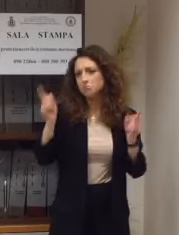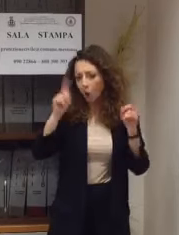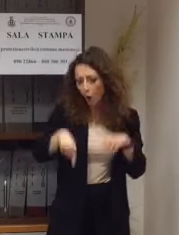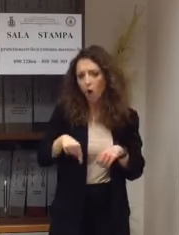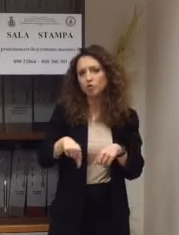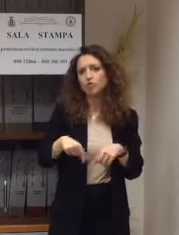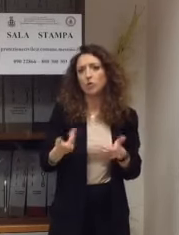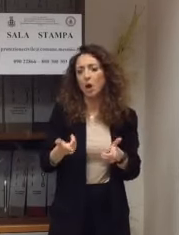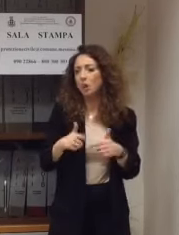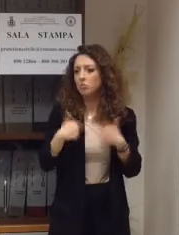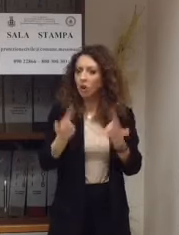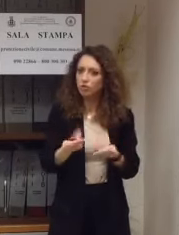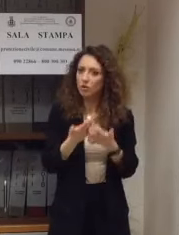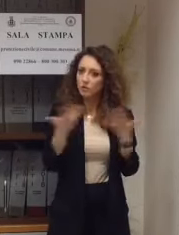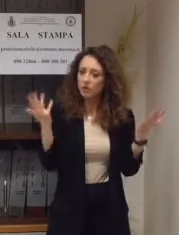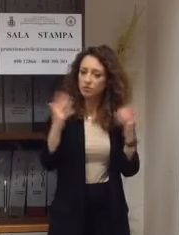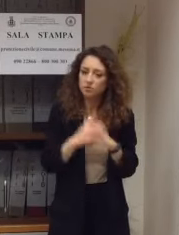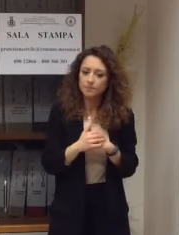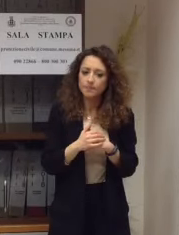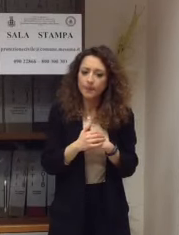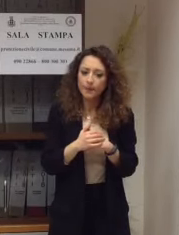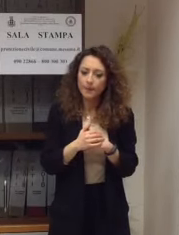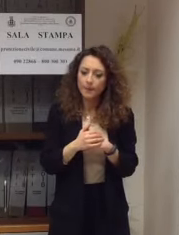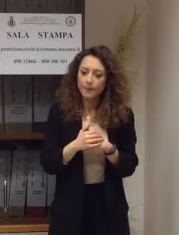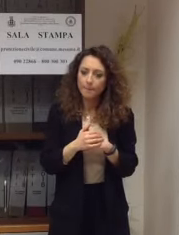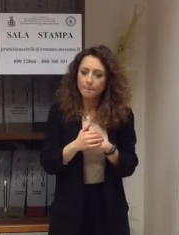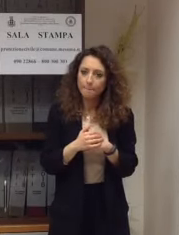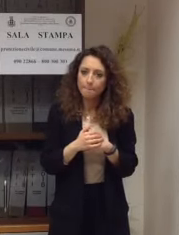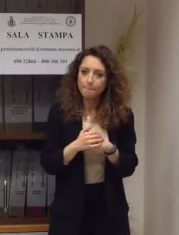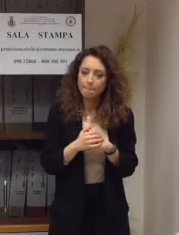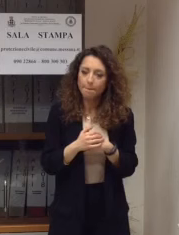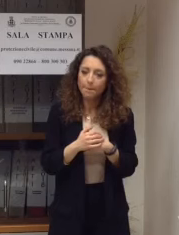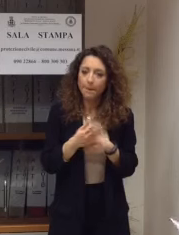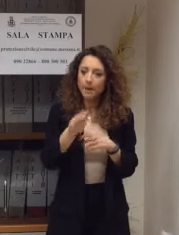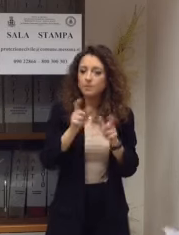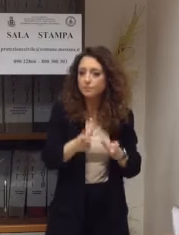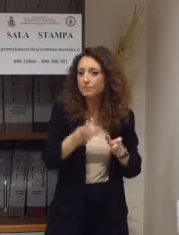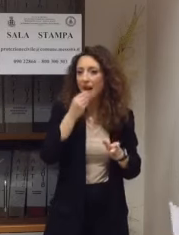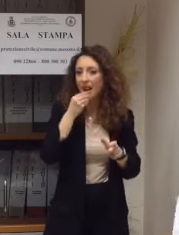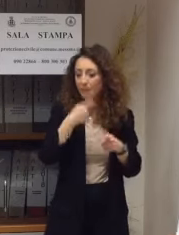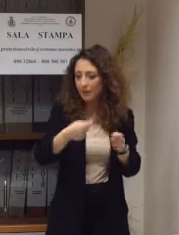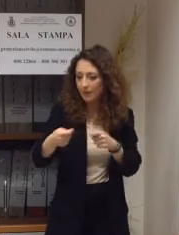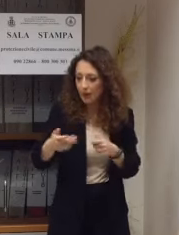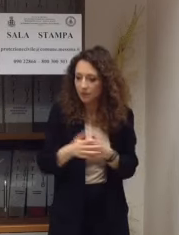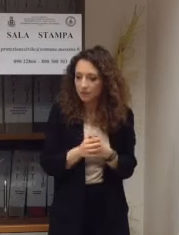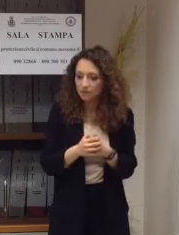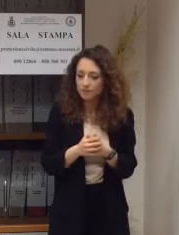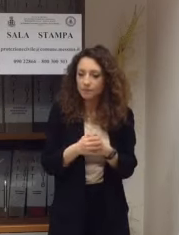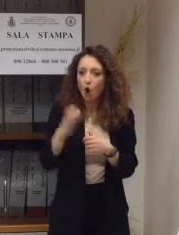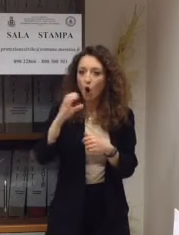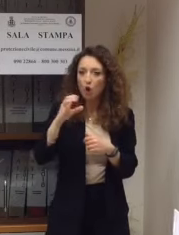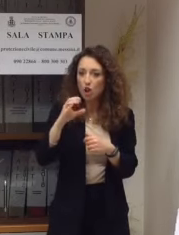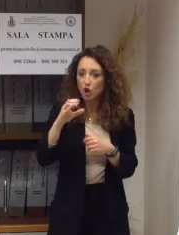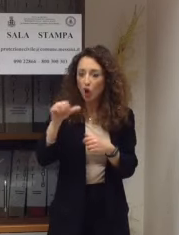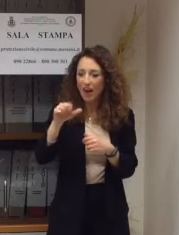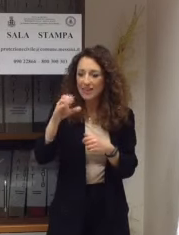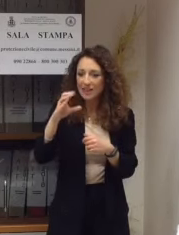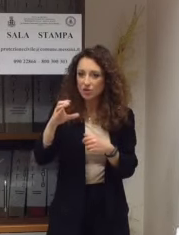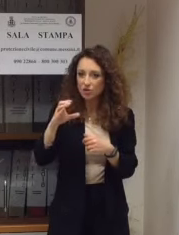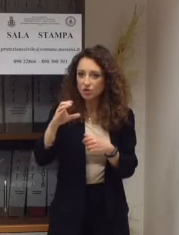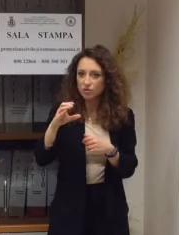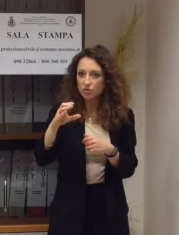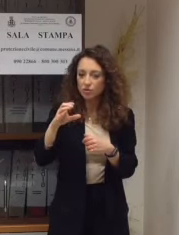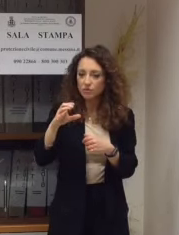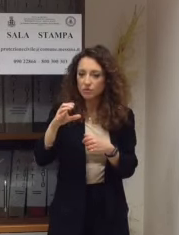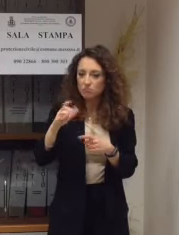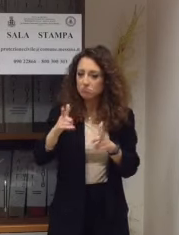sua donazione, i componenti del gruppo Forchi Caridi e Vecchio Filippo Generi Alimentari, SC di Coglitore ci ha fatto